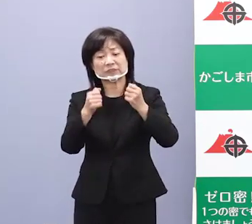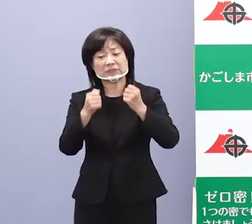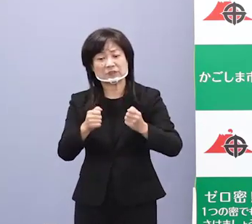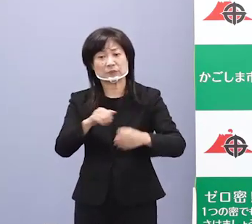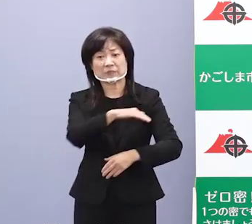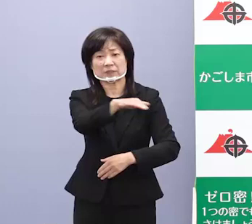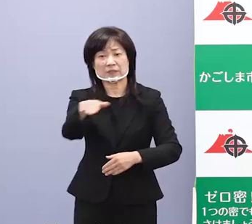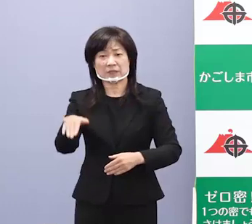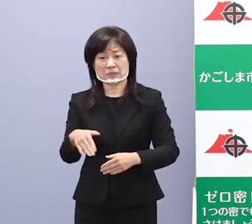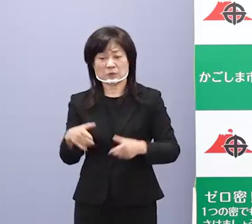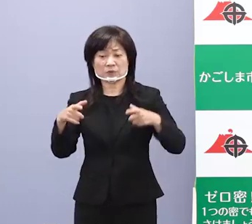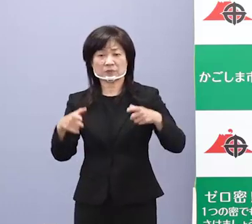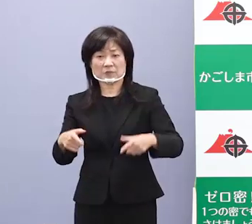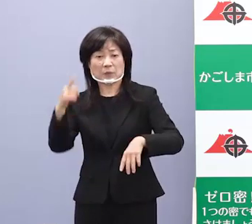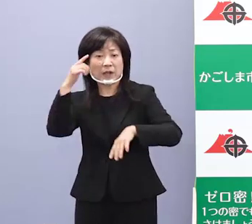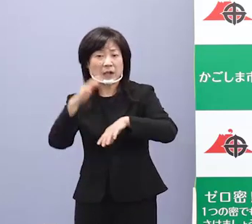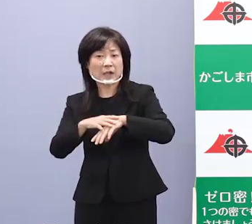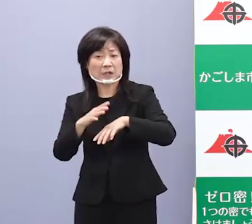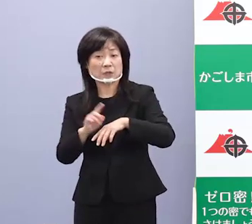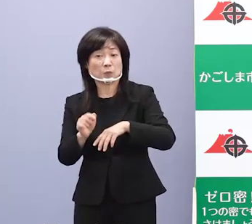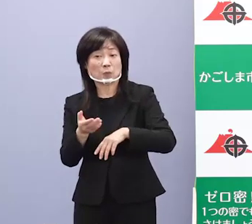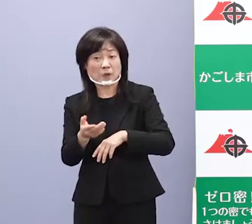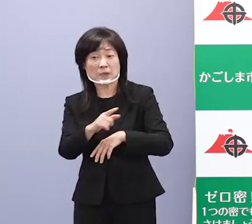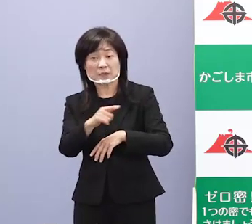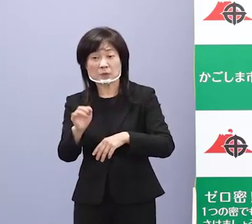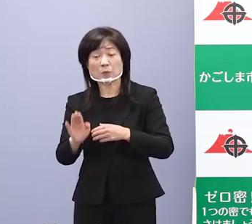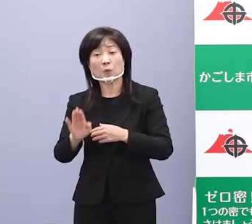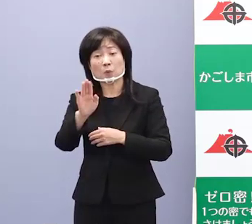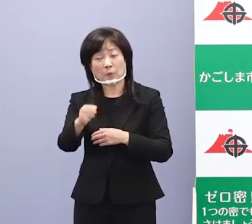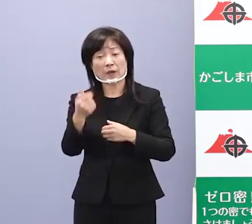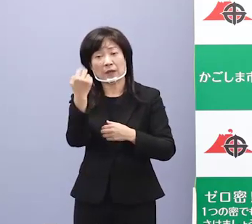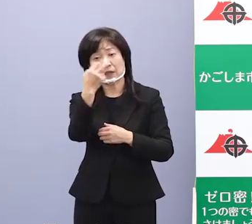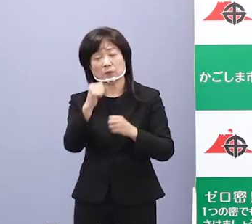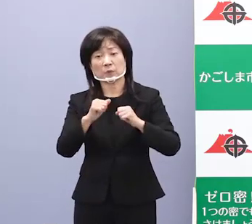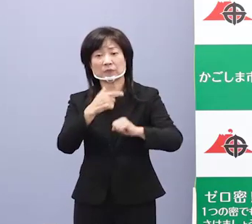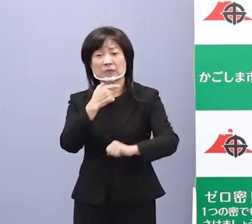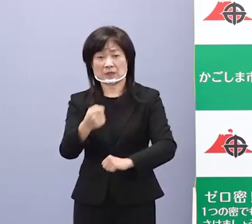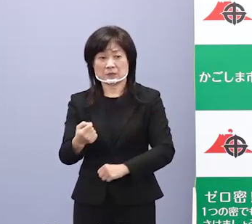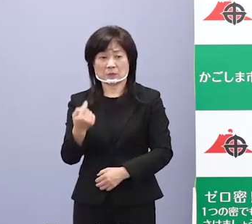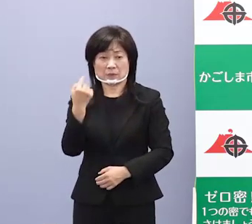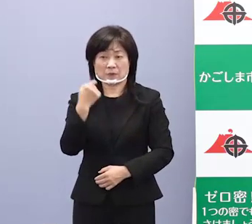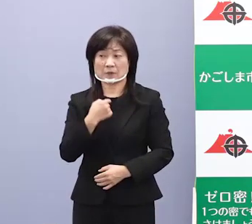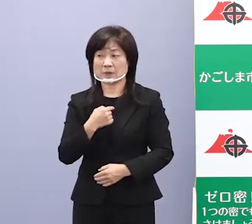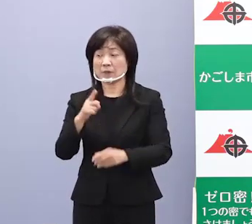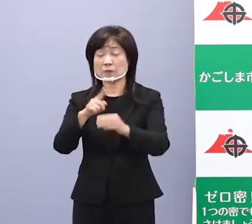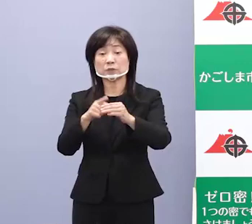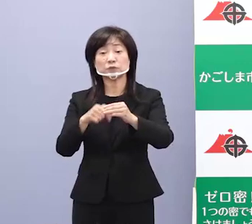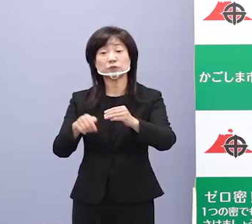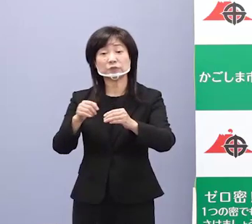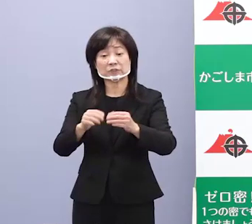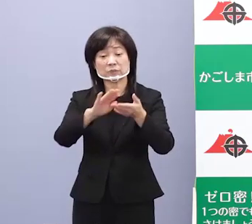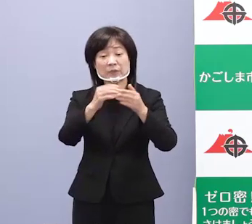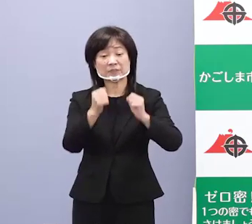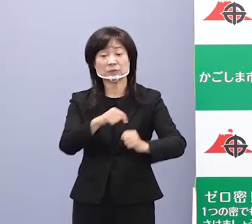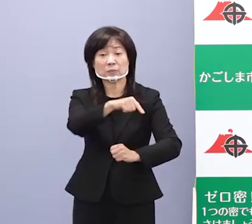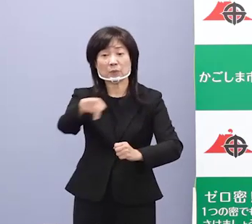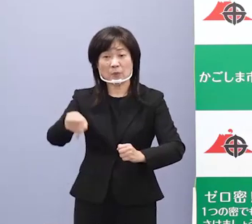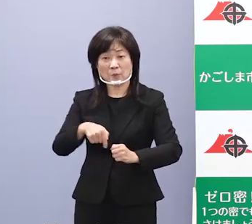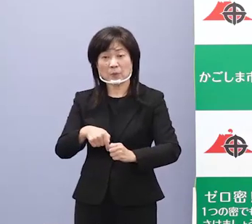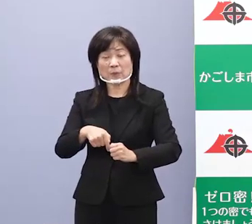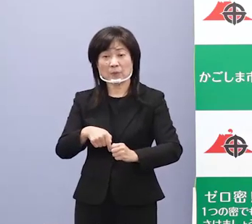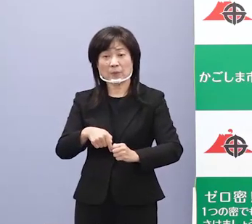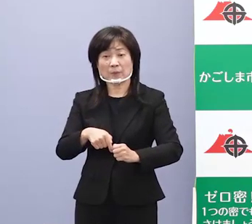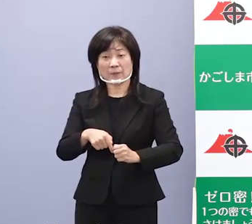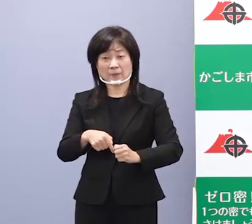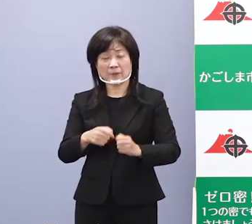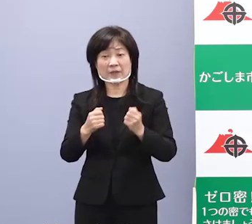スタジアムをどう捉えているのか、まあ、こういったところも含めて検討していきたいなというふうに考えております。 中心市街地の、まあ、いろいろ